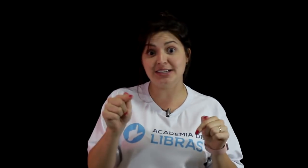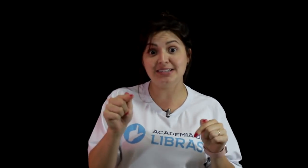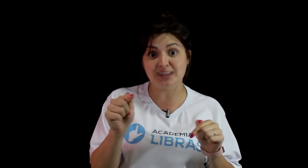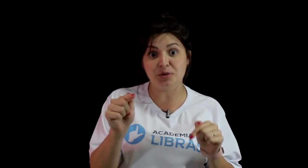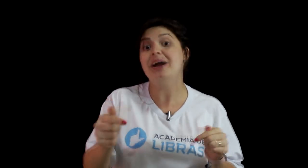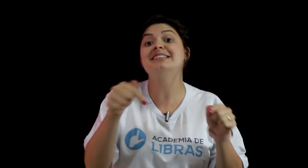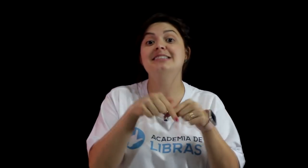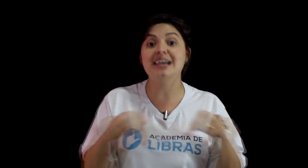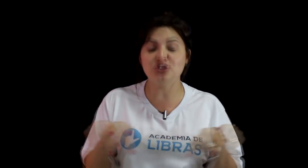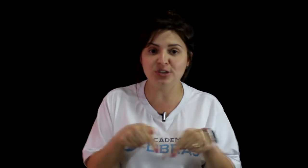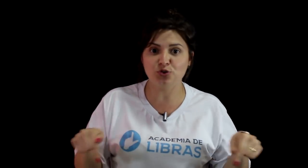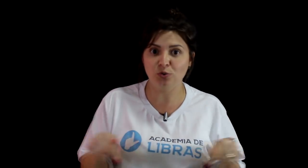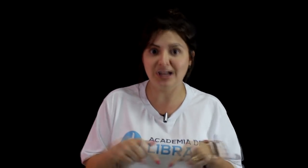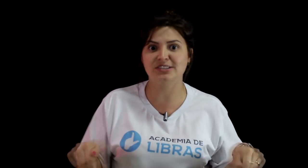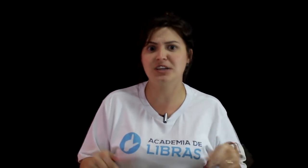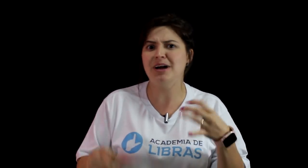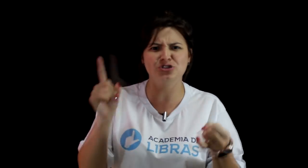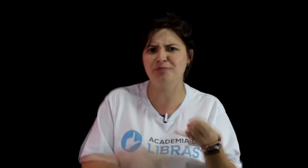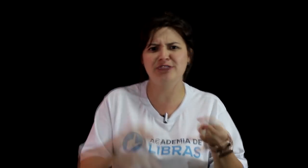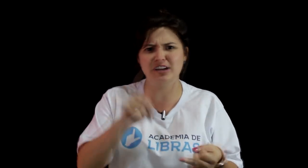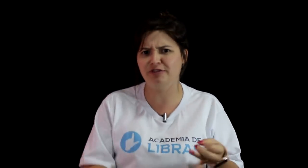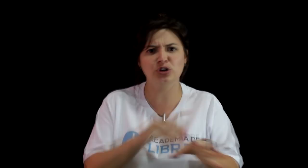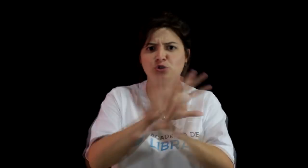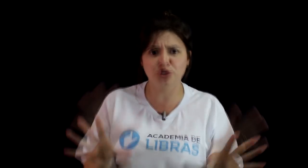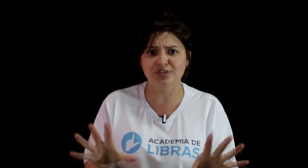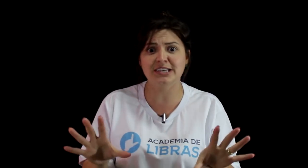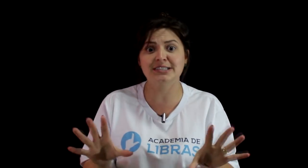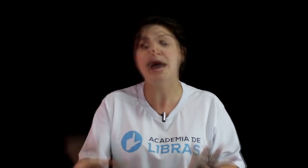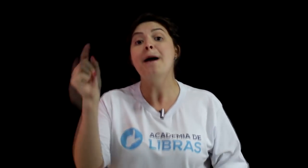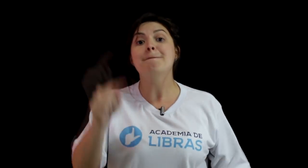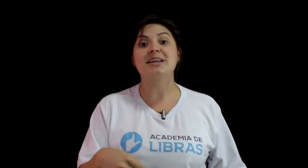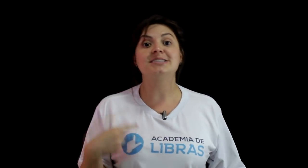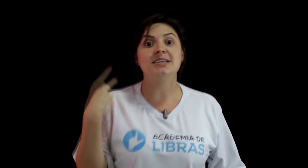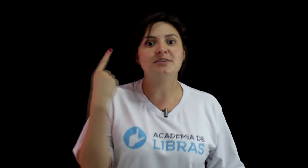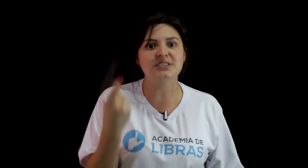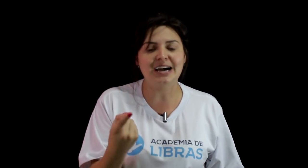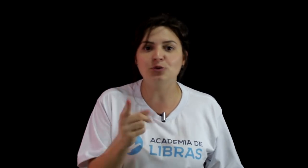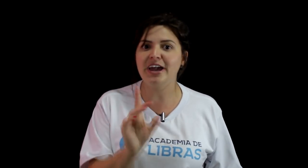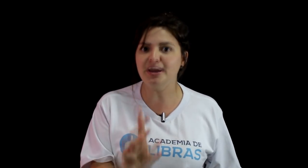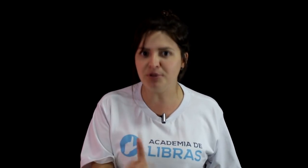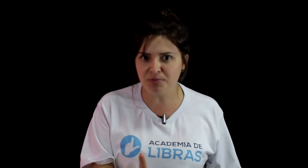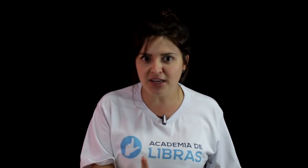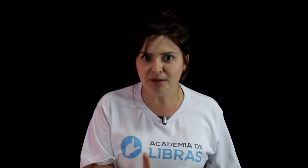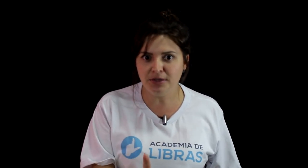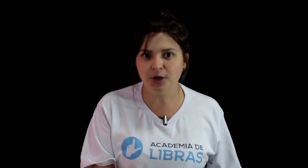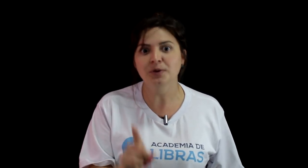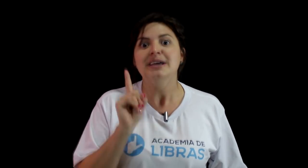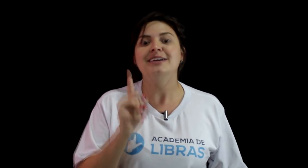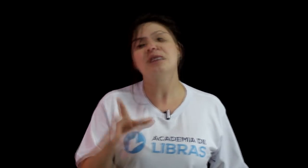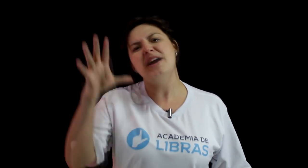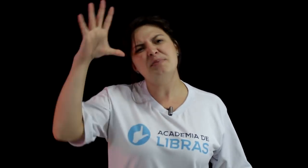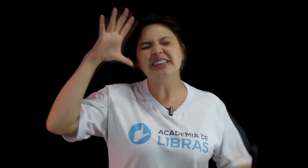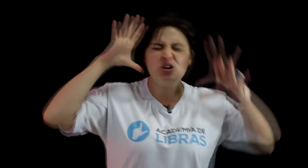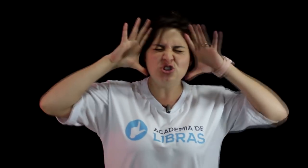quiser saber mais, deixe os seus contatos aqui embaixo, e-mail, telefone, tudo que você quiser para ser avisado em primeira mão e também para ter um